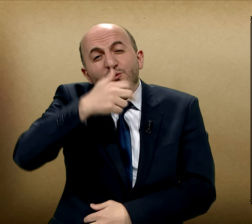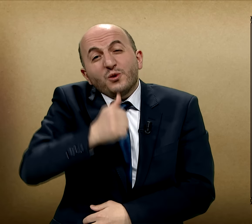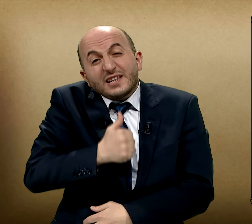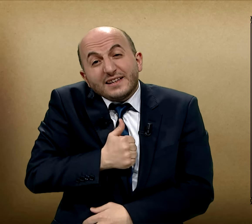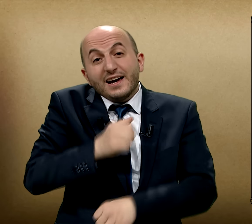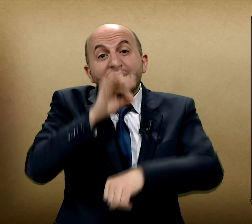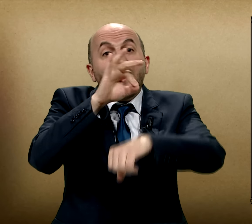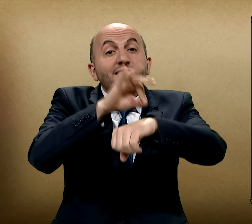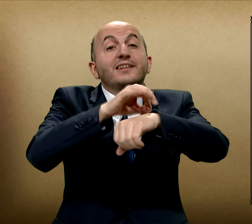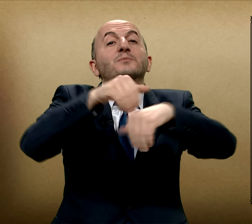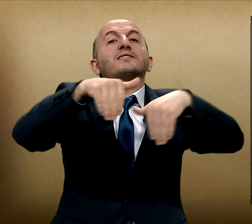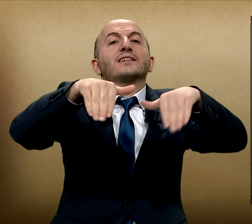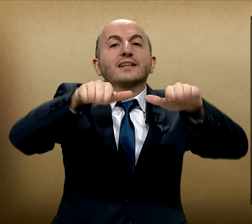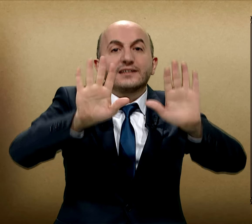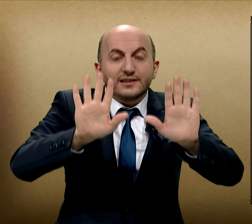ve kederli anlarımızda değil,